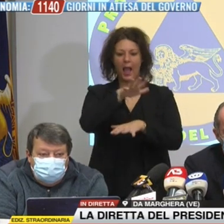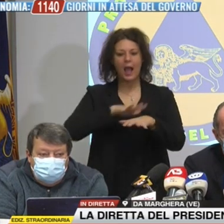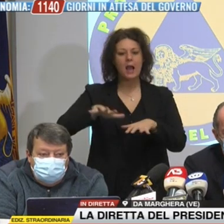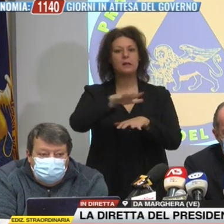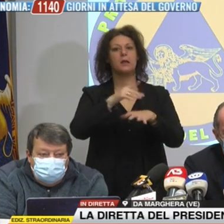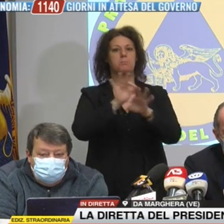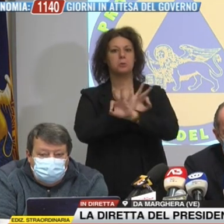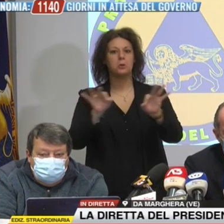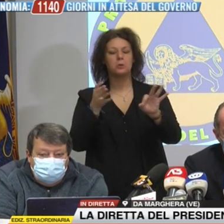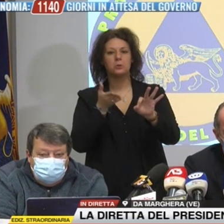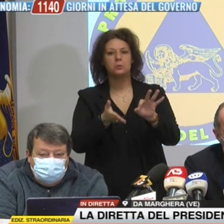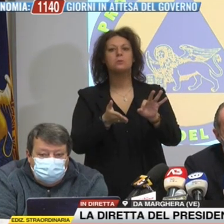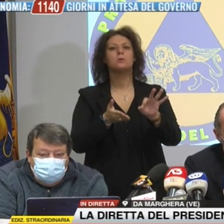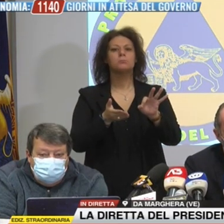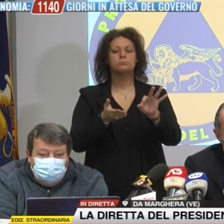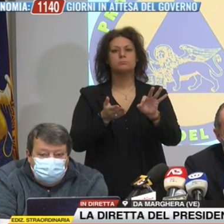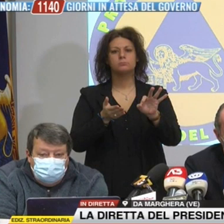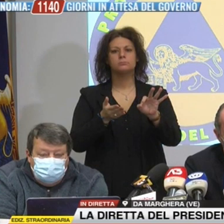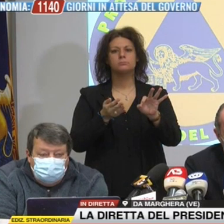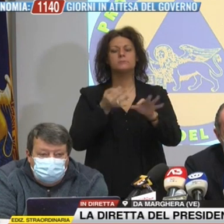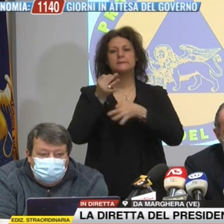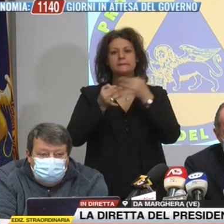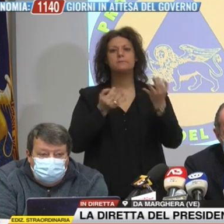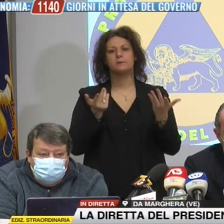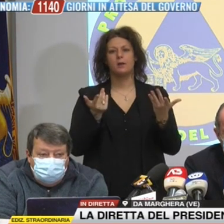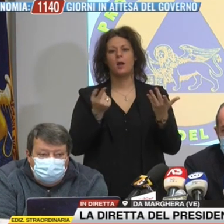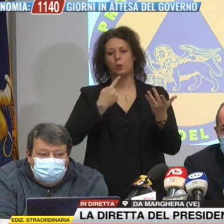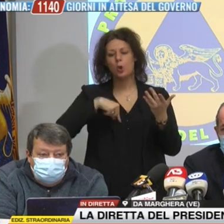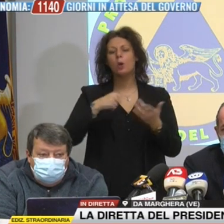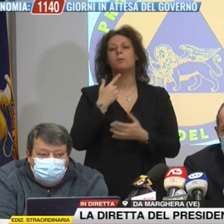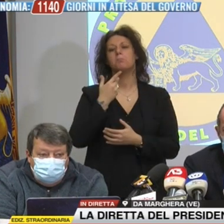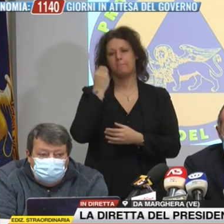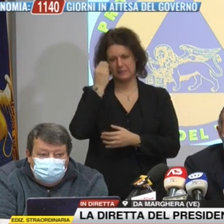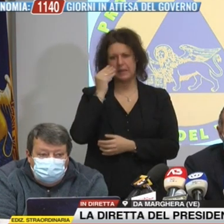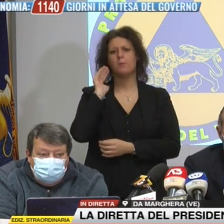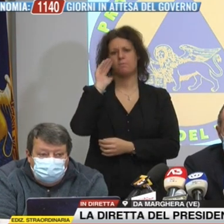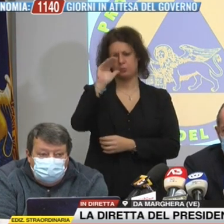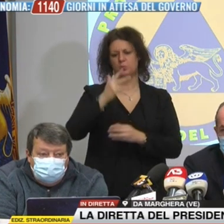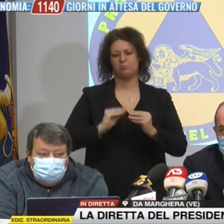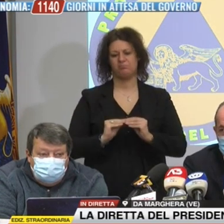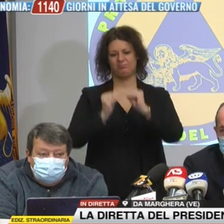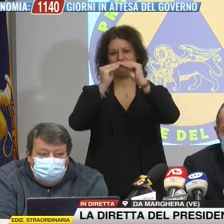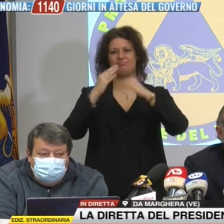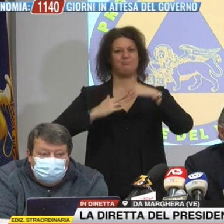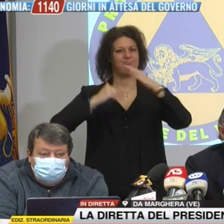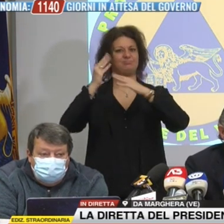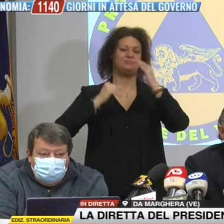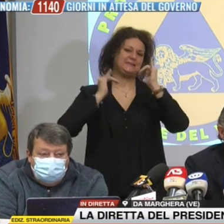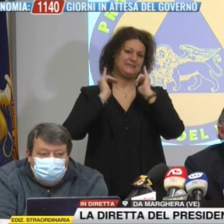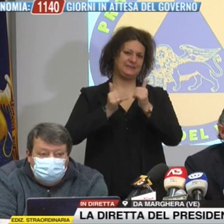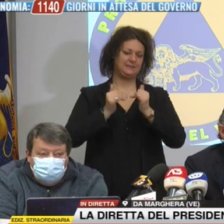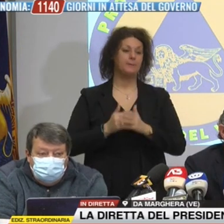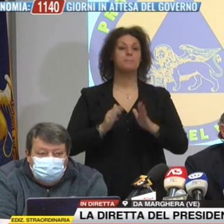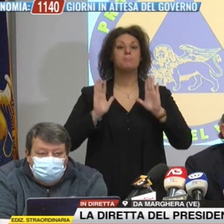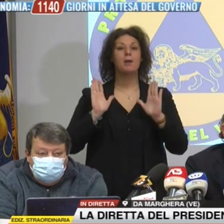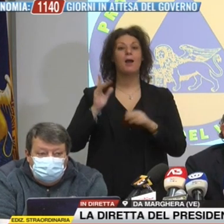insomma noi abbiamo ragionevoli motivazioni di pensare che si farà, però dico che il recovery deve avere